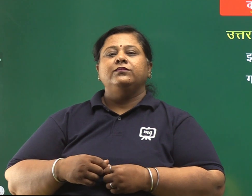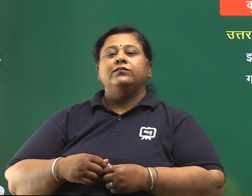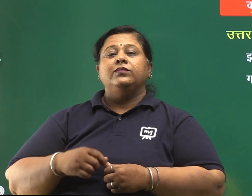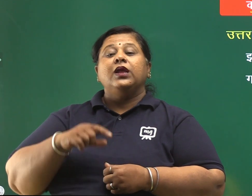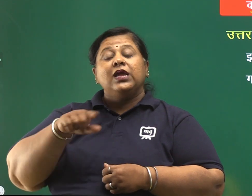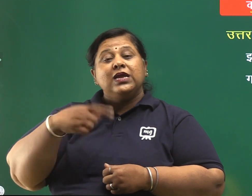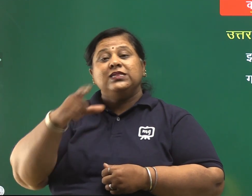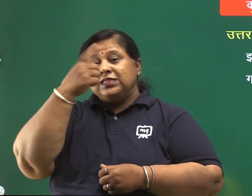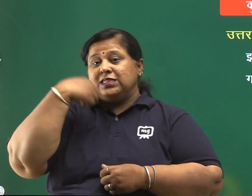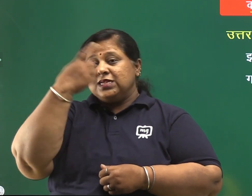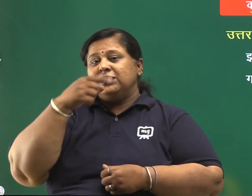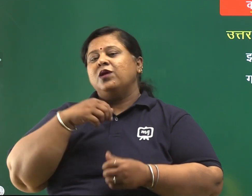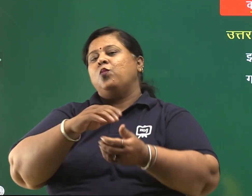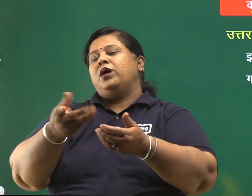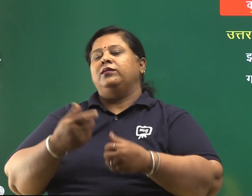किससे हुआ?